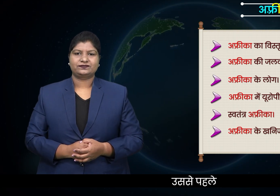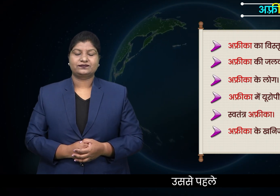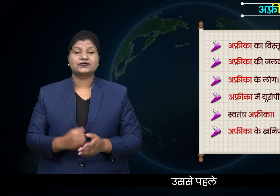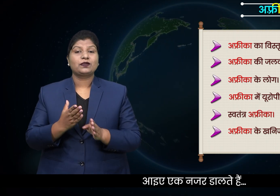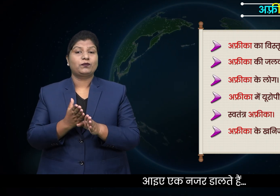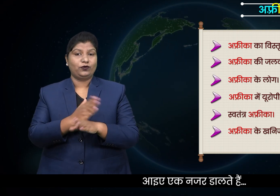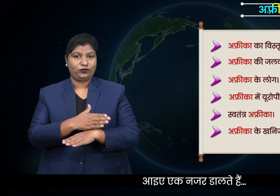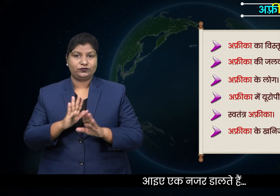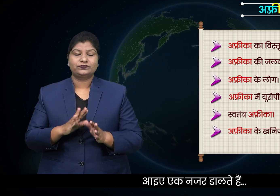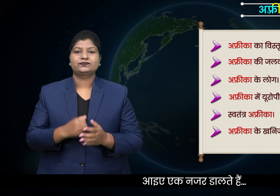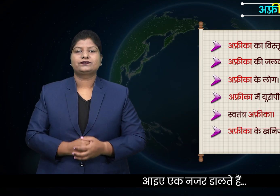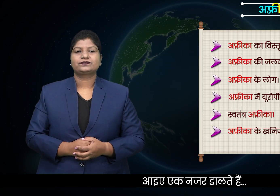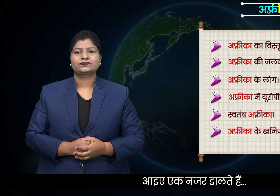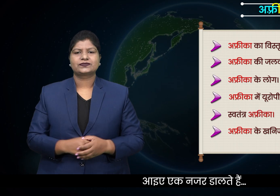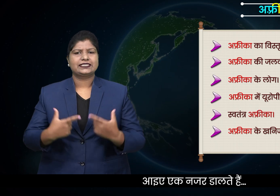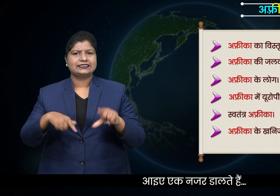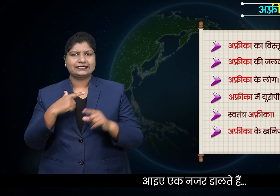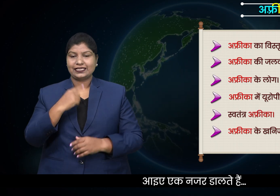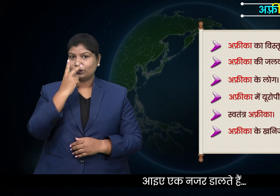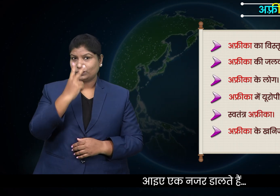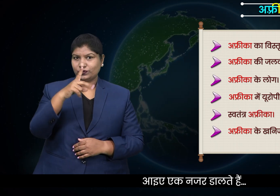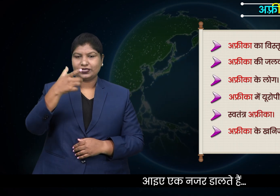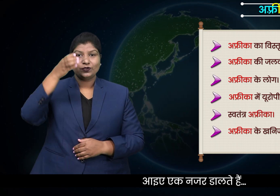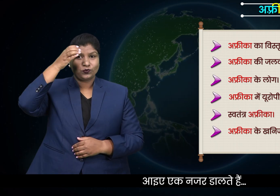उससे पहले आइए एक नज़र डालते हैं